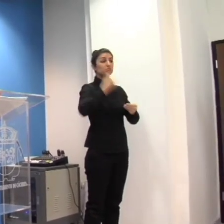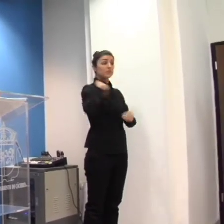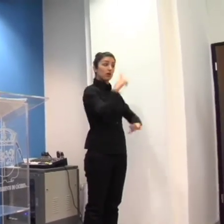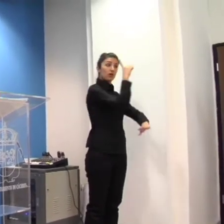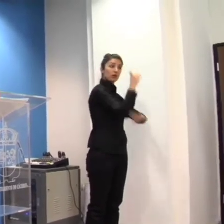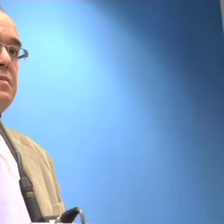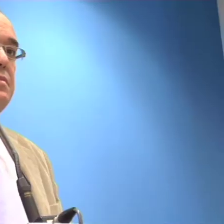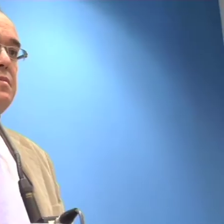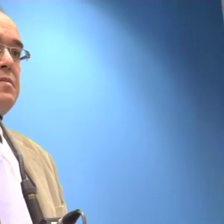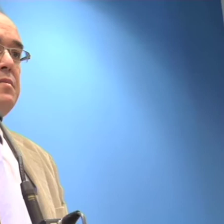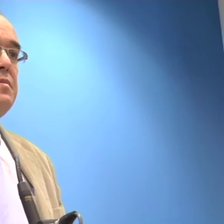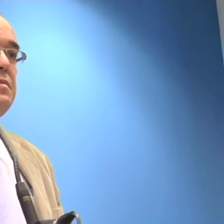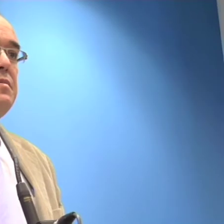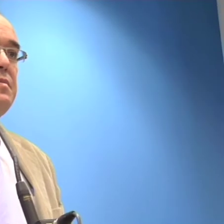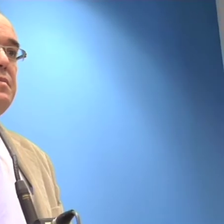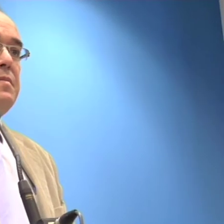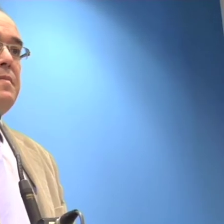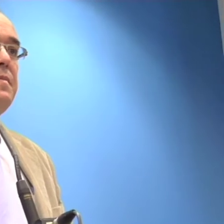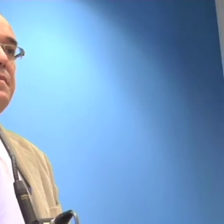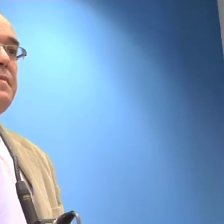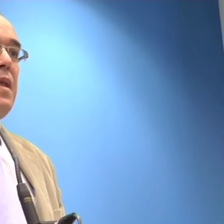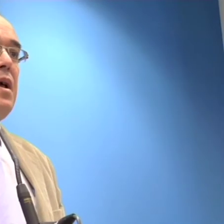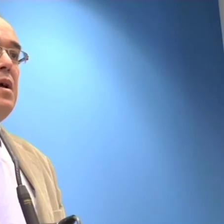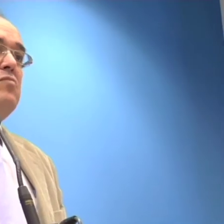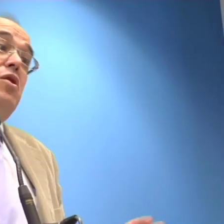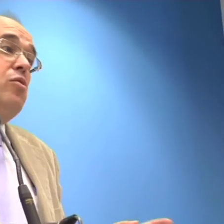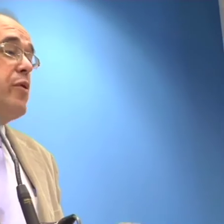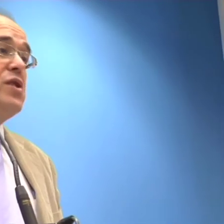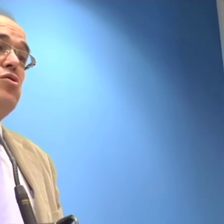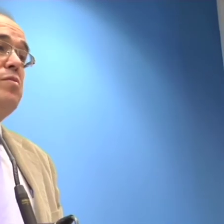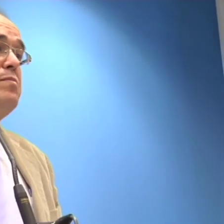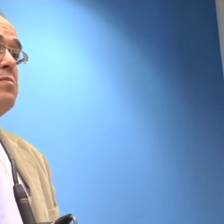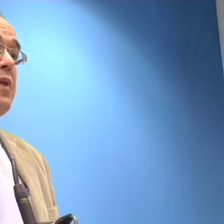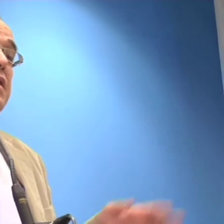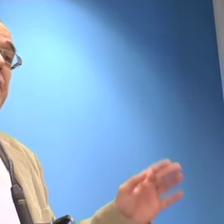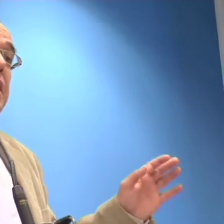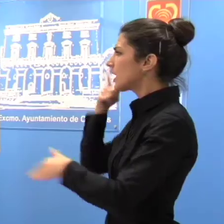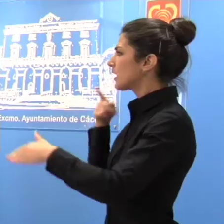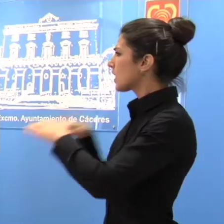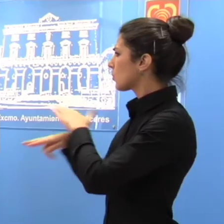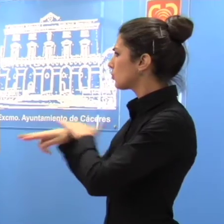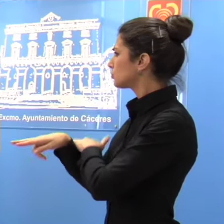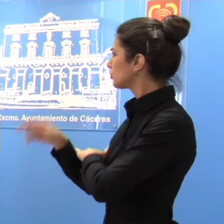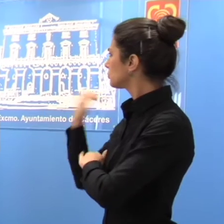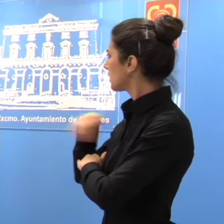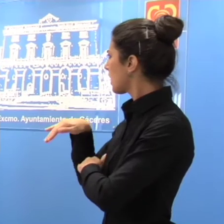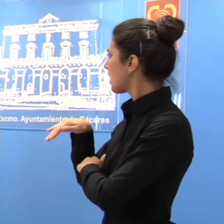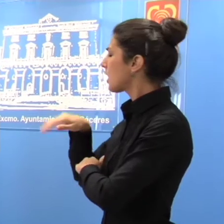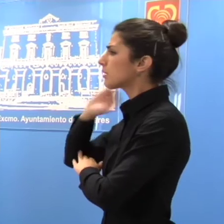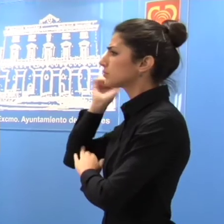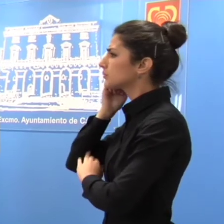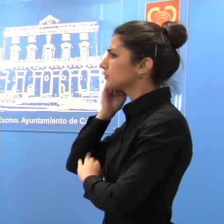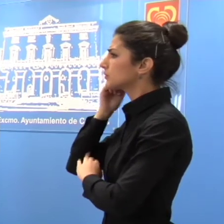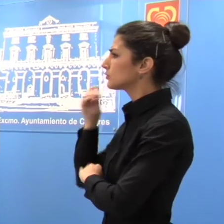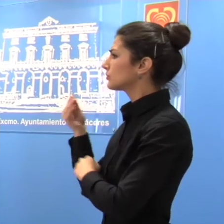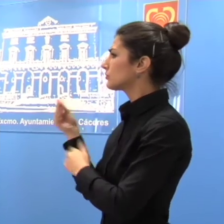tenientes de alcalde de ciudades con el mismo reconocimiento que Cáceres el viernes 25 por la tarde se recibirán a los ediles invitados el sábado